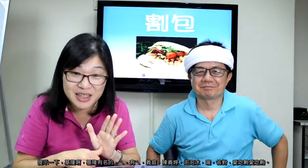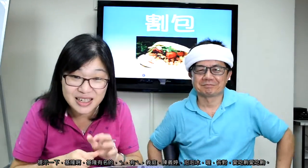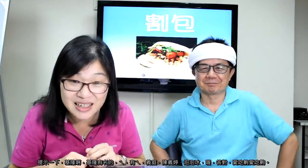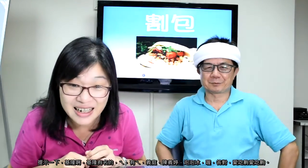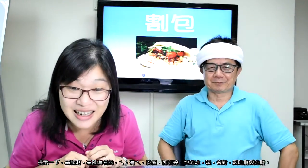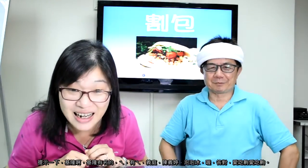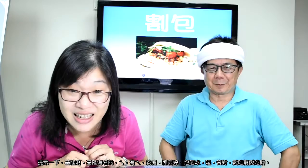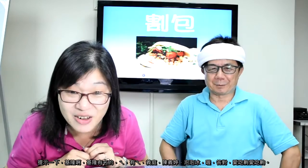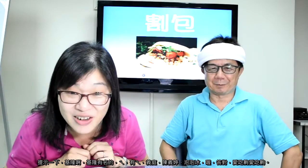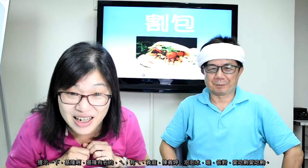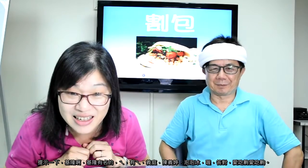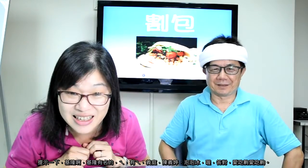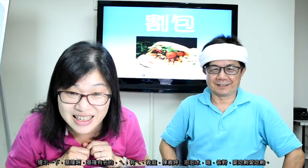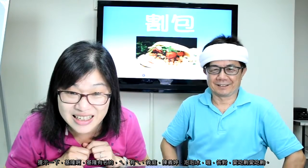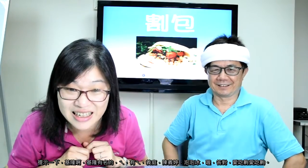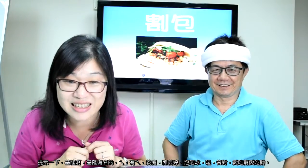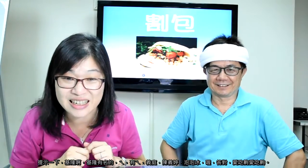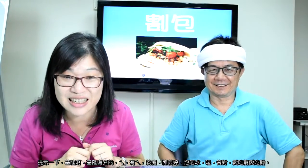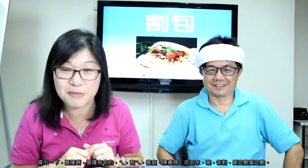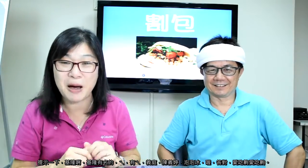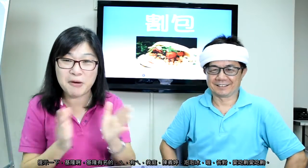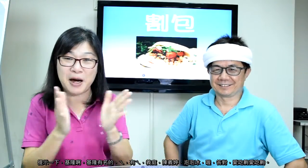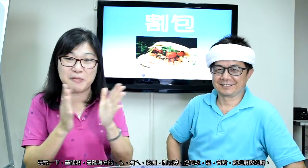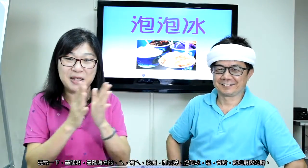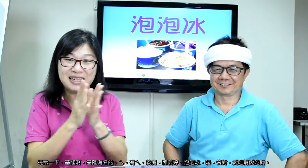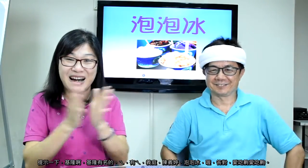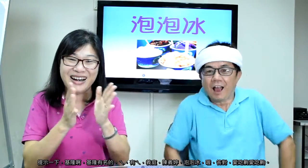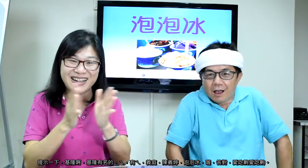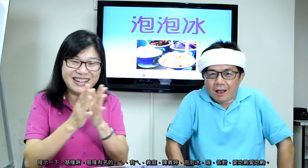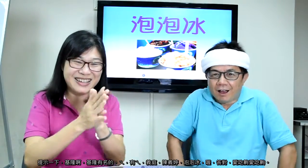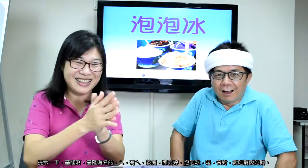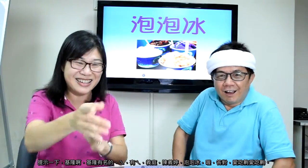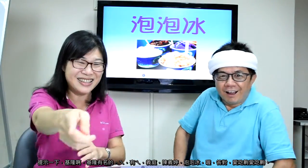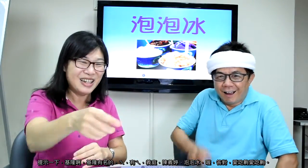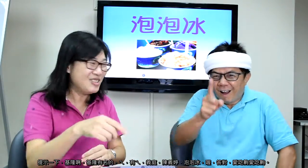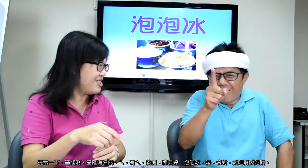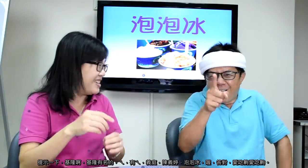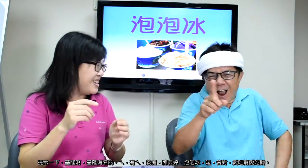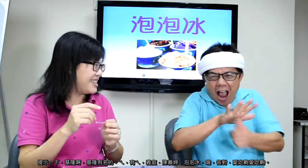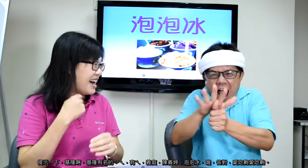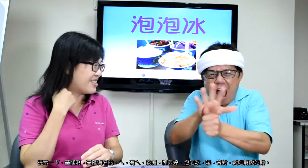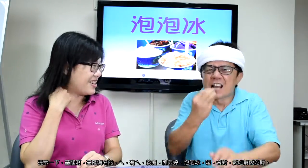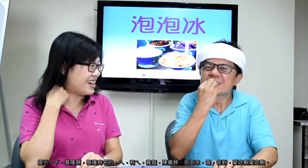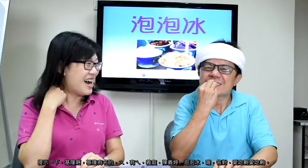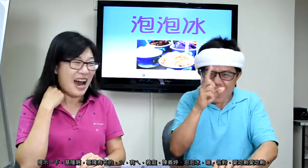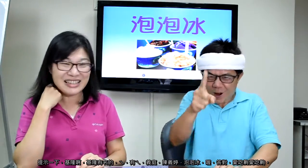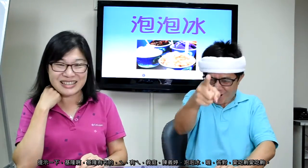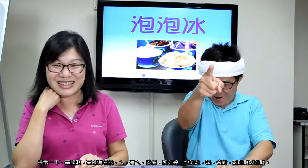的，哎呦哎，逸婷陈逸婷泡泡冰哦。君你答对，爱吃